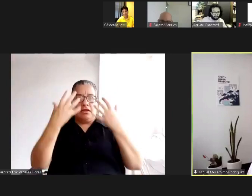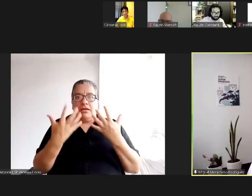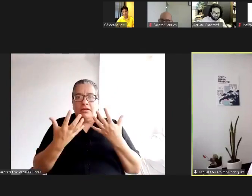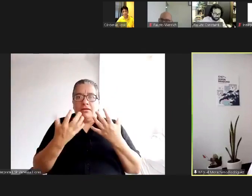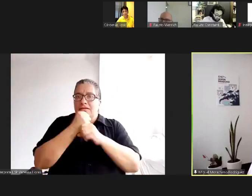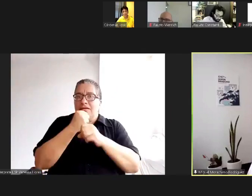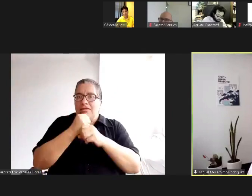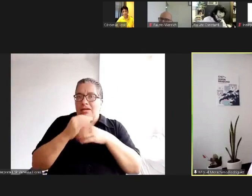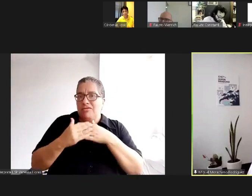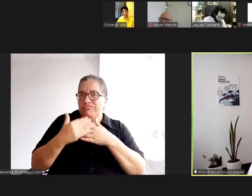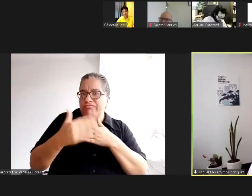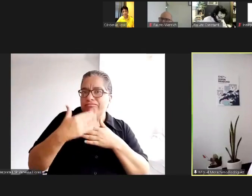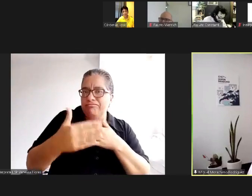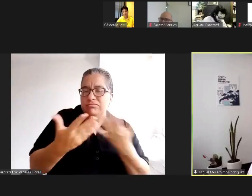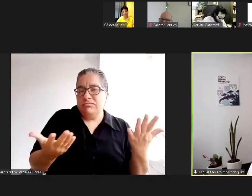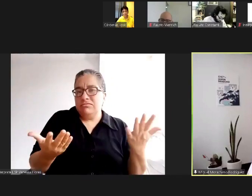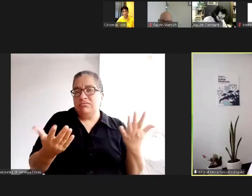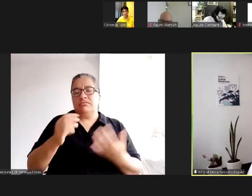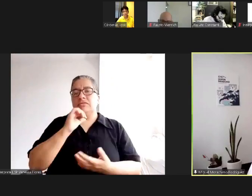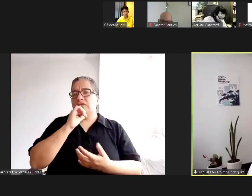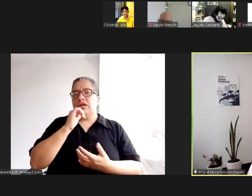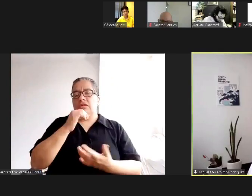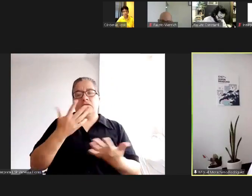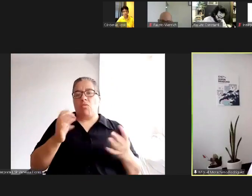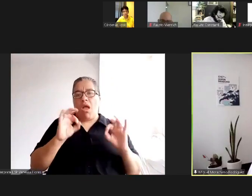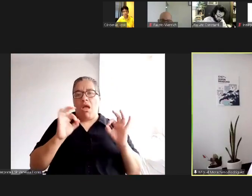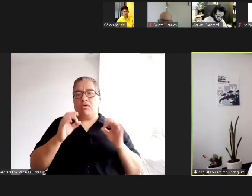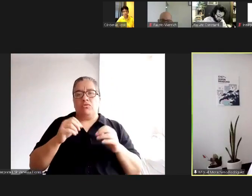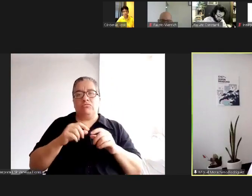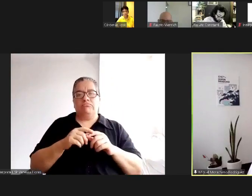Todavía no tenemos un evento grande o algo